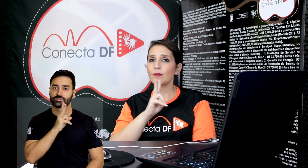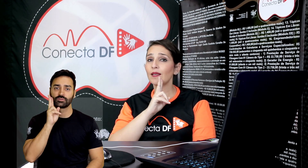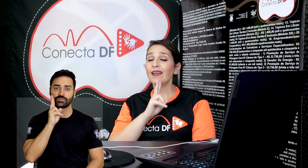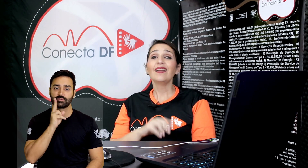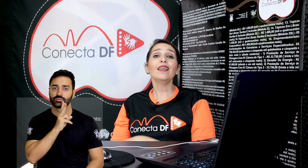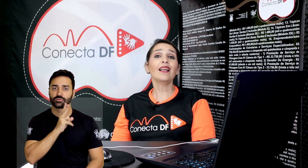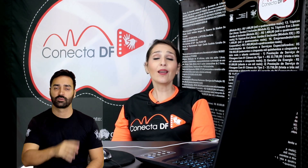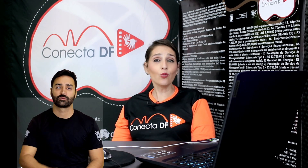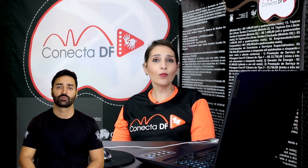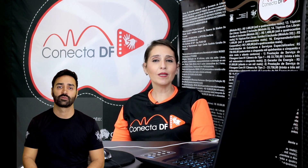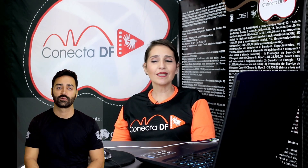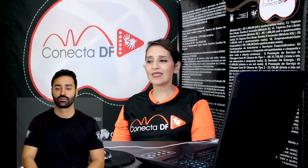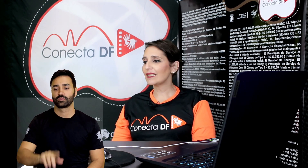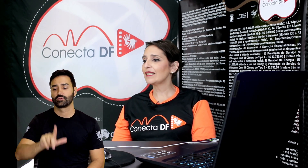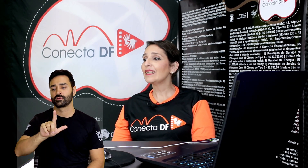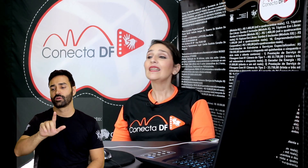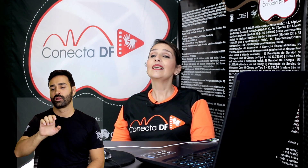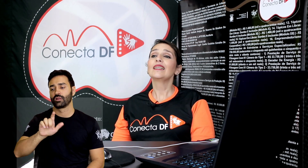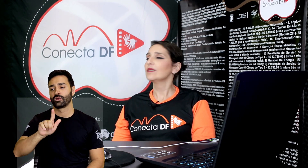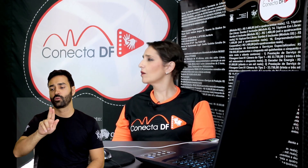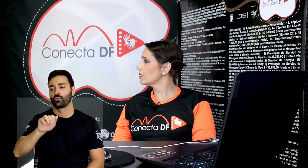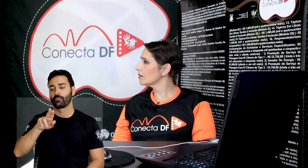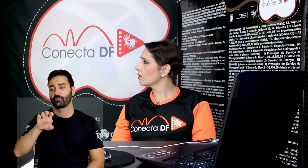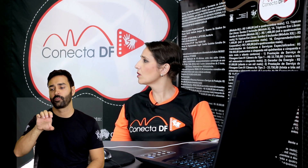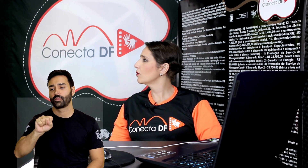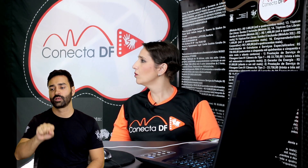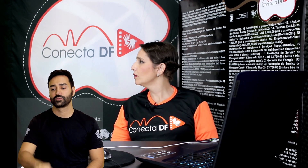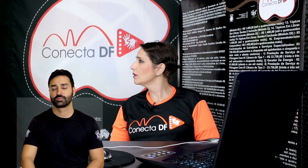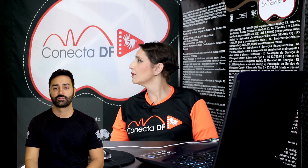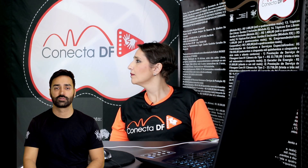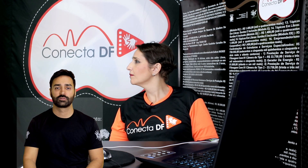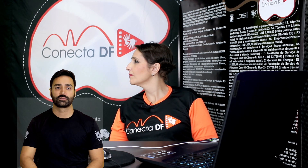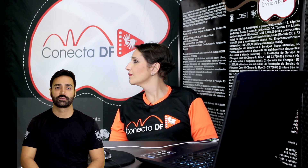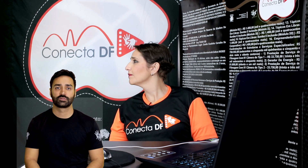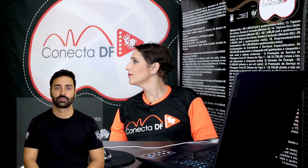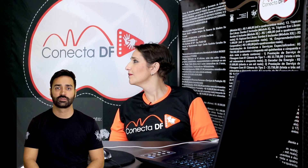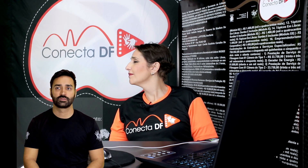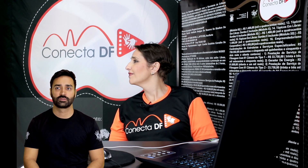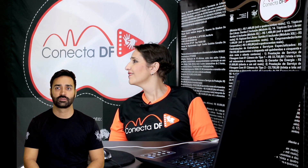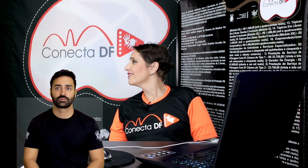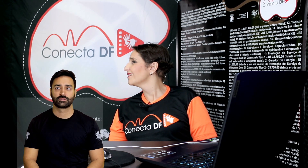tá? E legumes? Você conhece o sinal de legume, Dan?